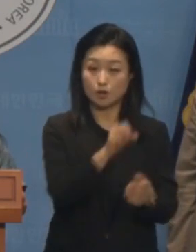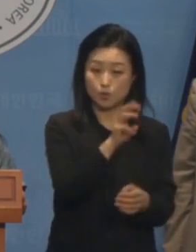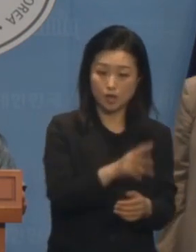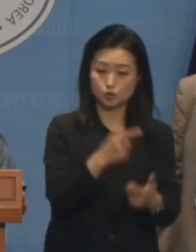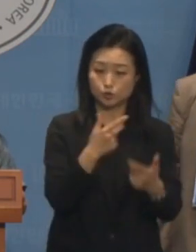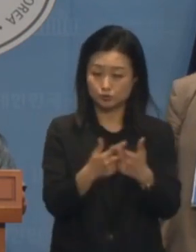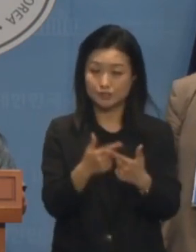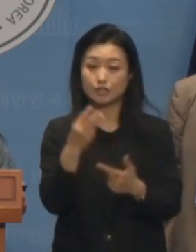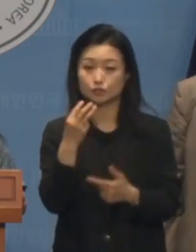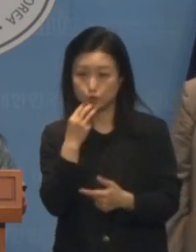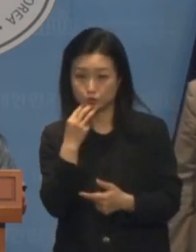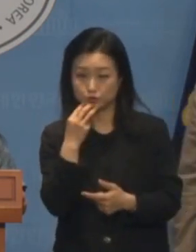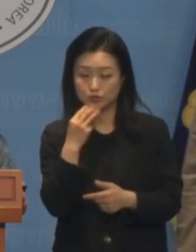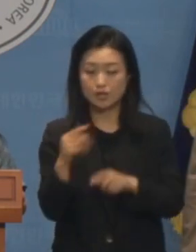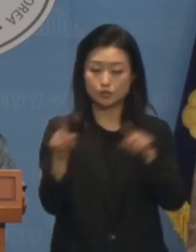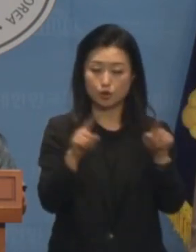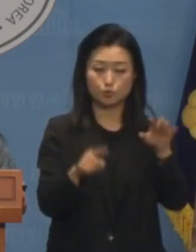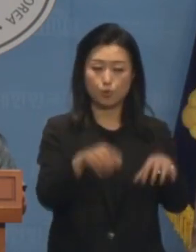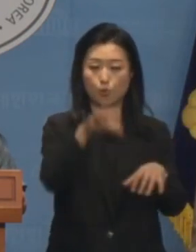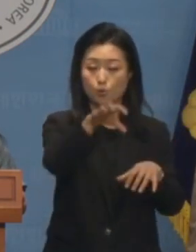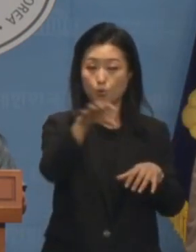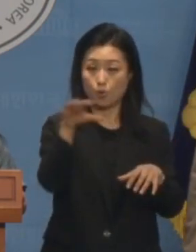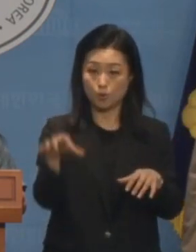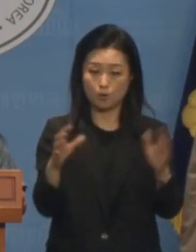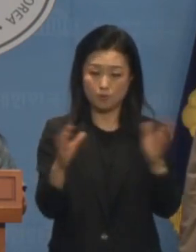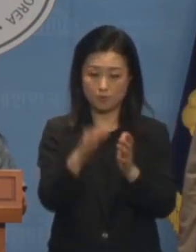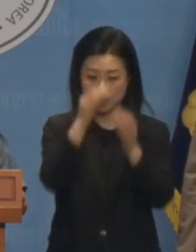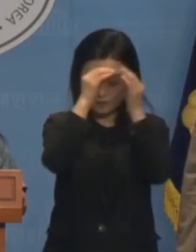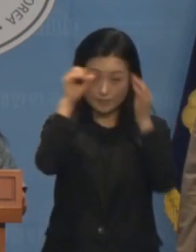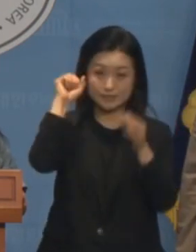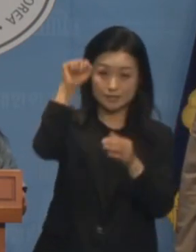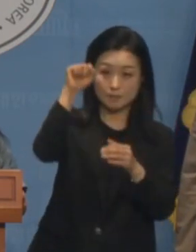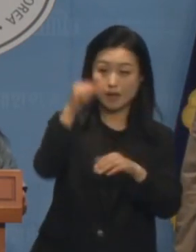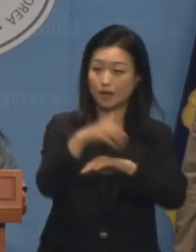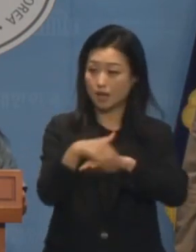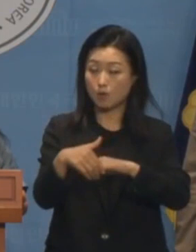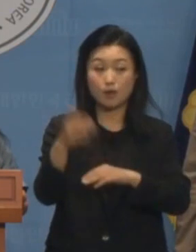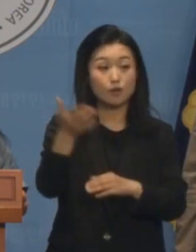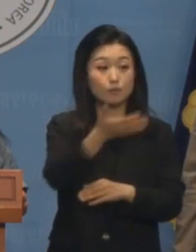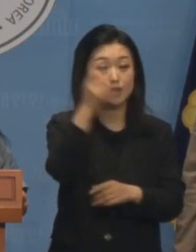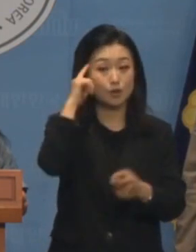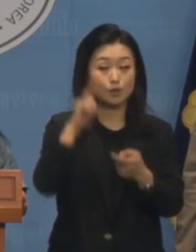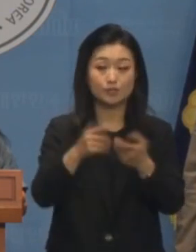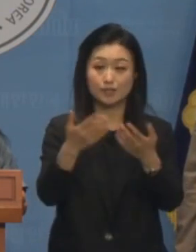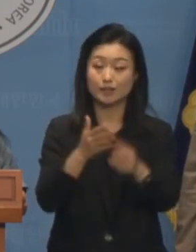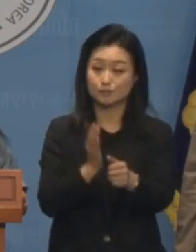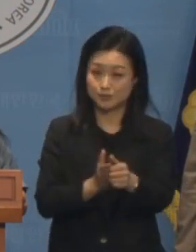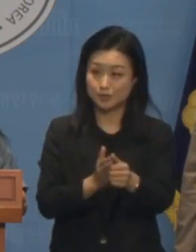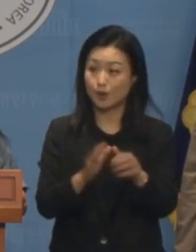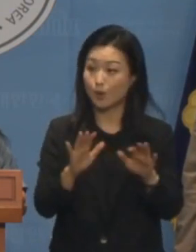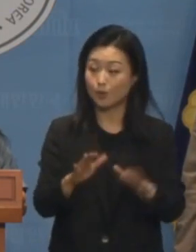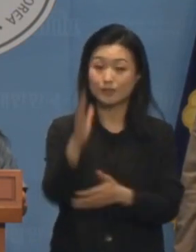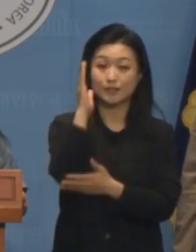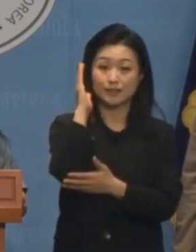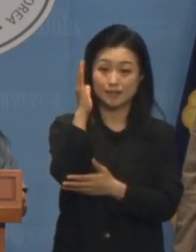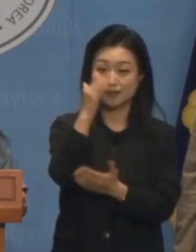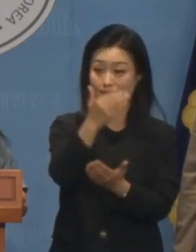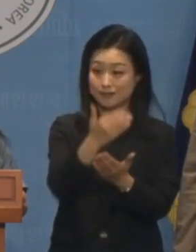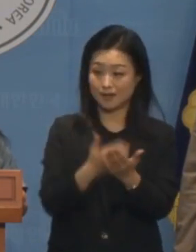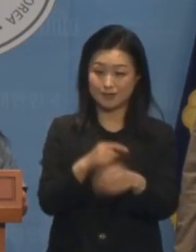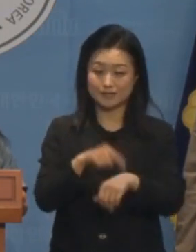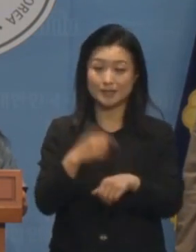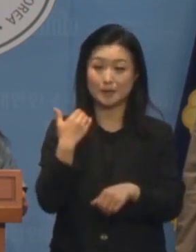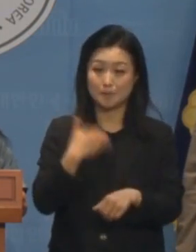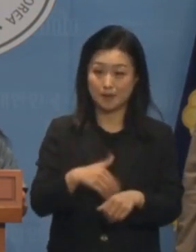부산, 서울 등 전국 곳곳에서 집회 시위를 진행할 예정이니 많은 관심 부탁드립니다. 오늘 기자회견문 낭독은 시간